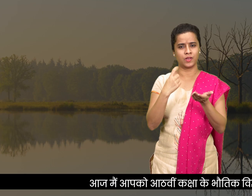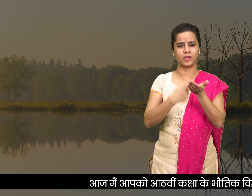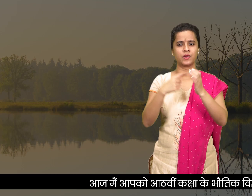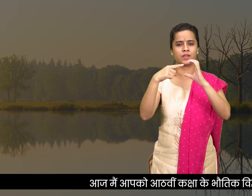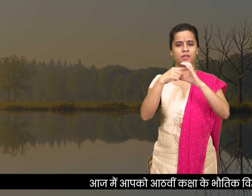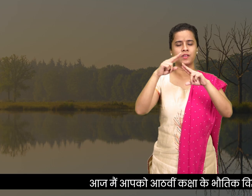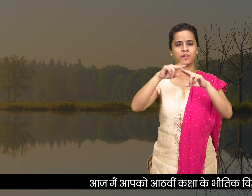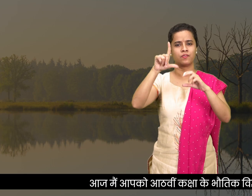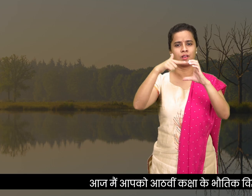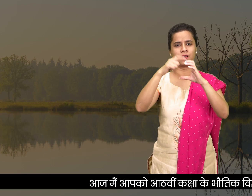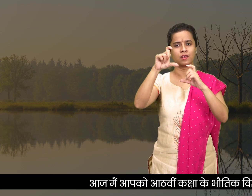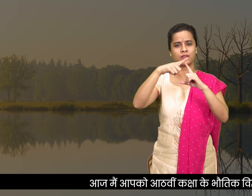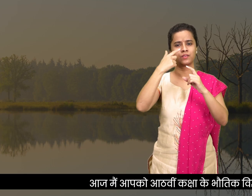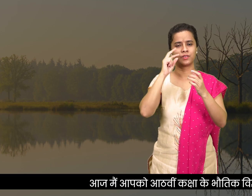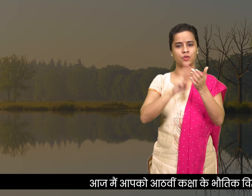के